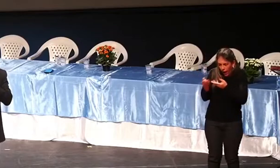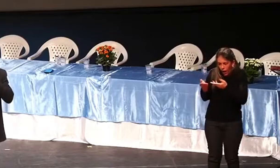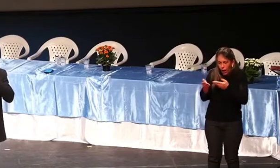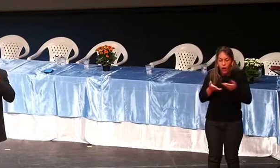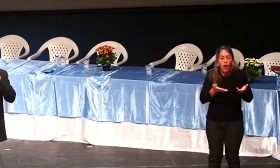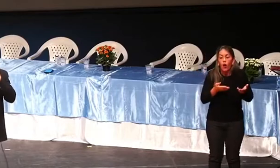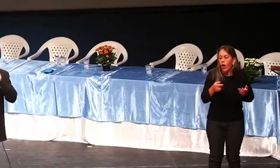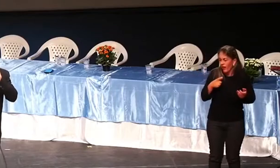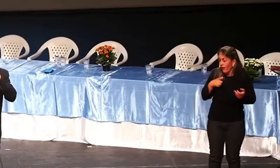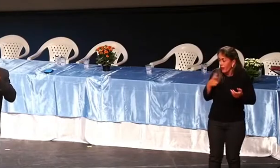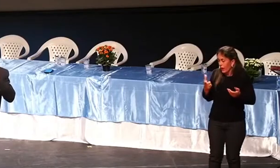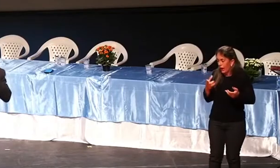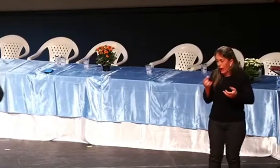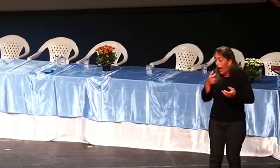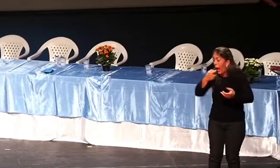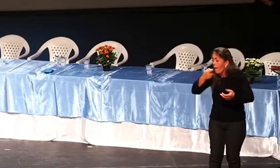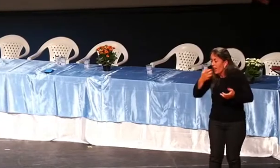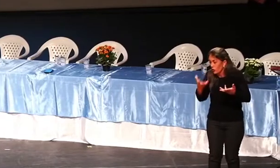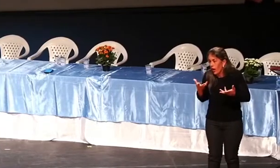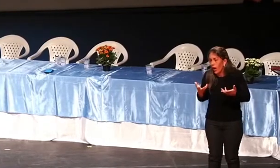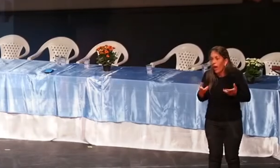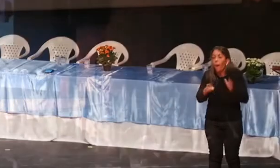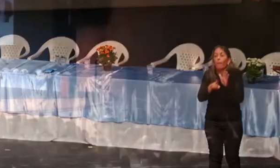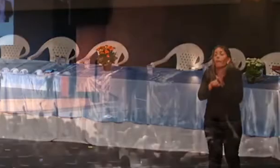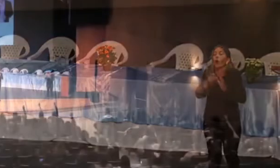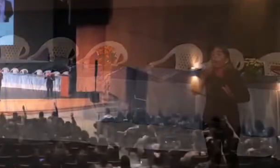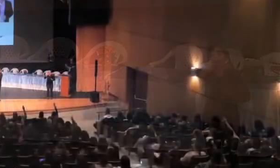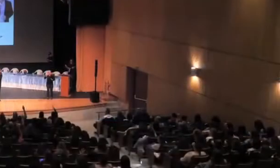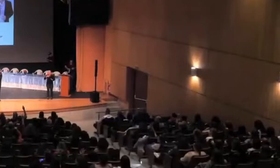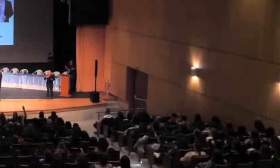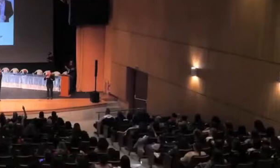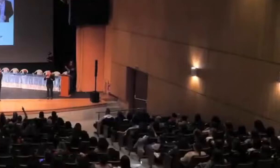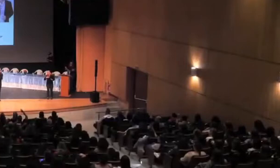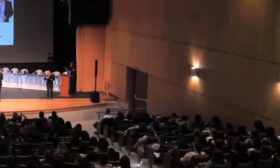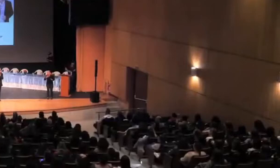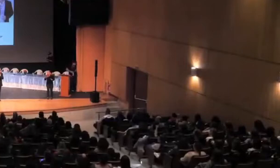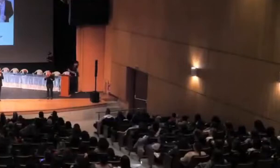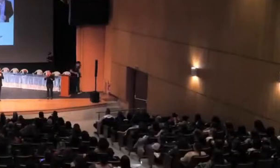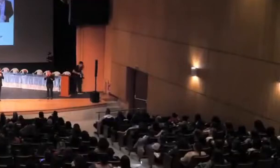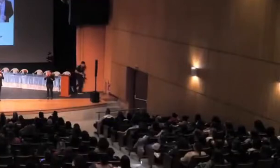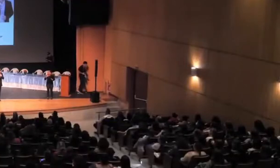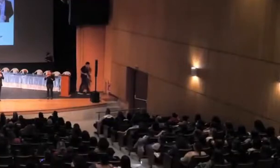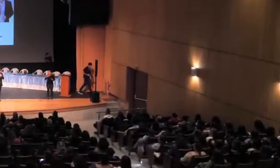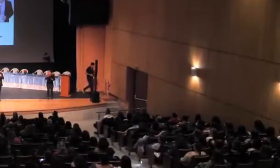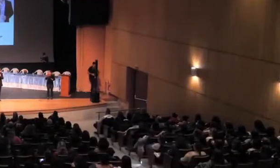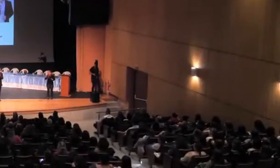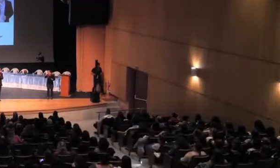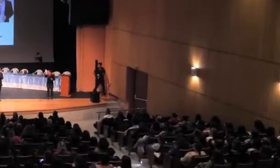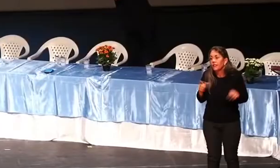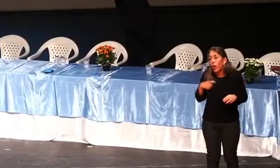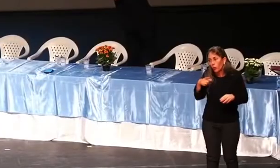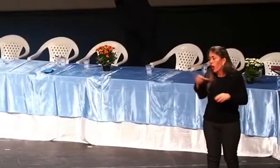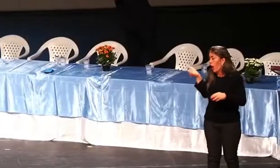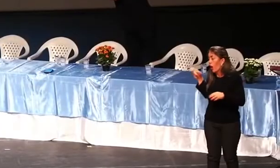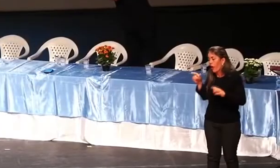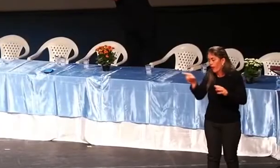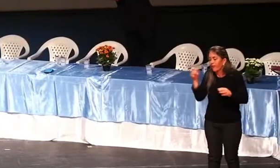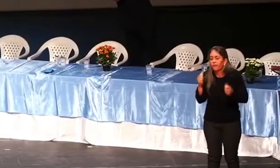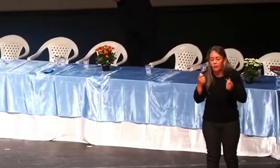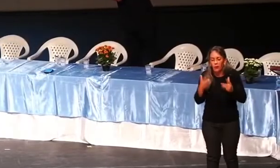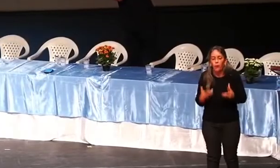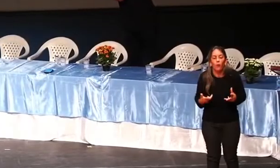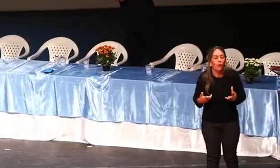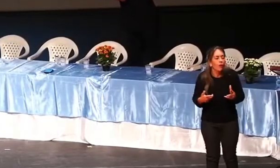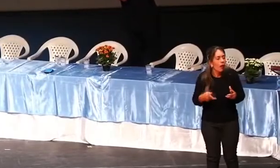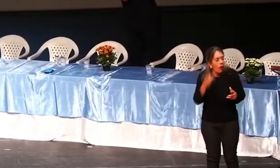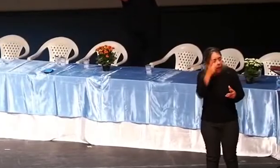Quem tem remédio aí, levanta a mão só para eu saber. Até eu tenho na minha bolsa ali. Vai que precisa, né? As pessoas estão